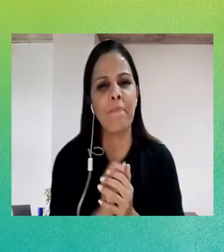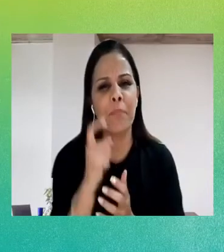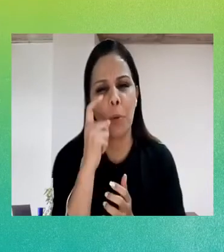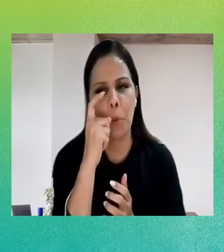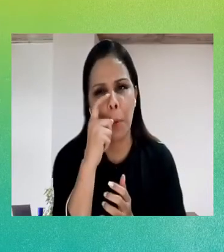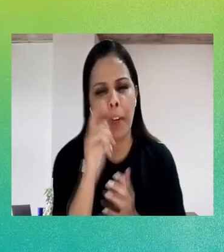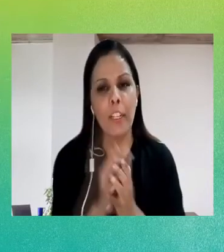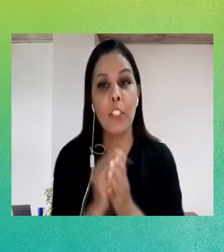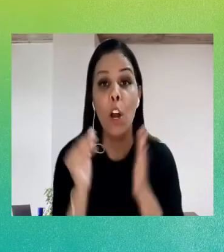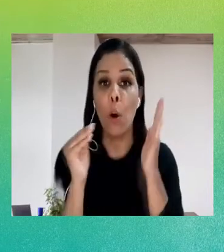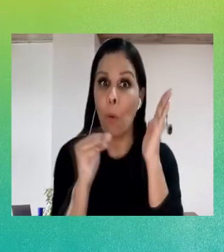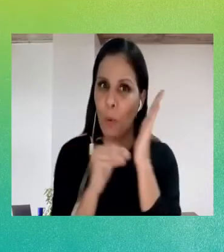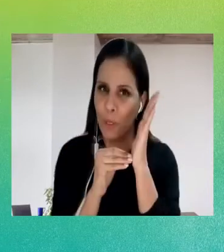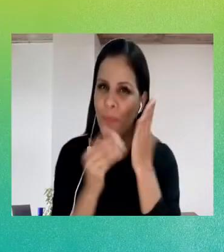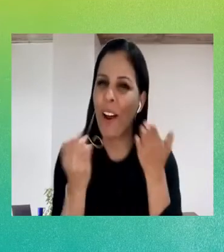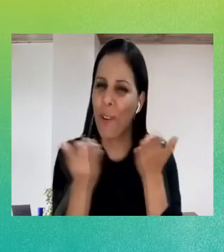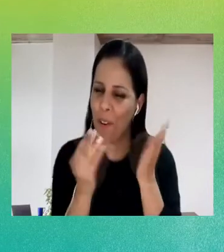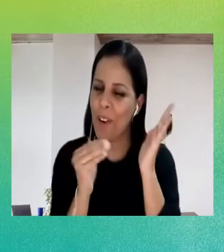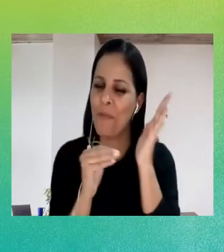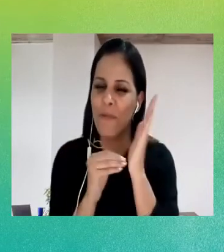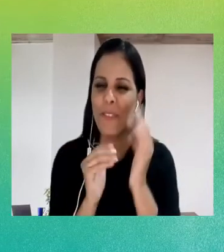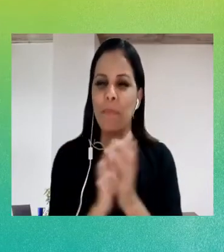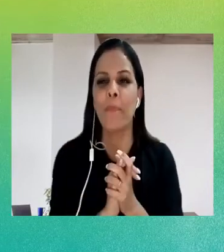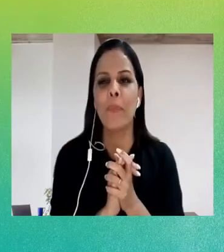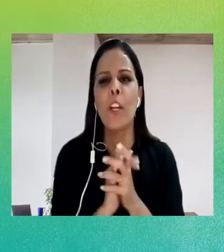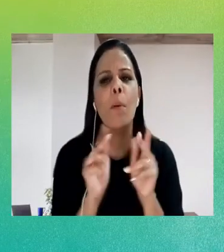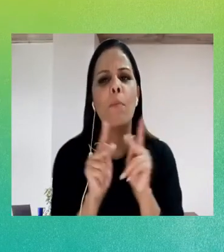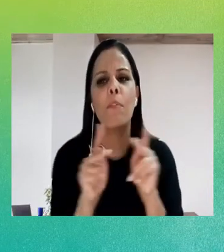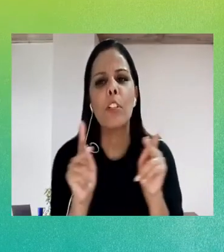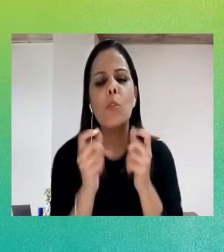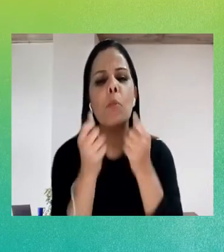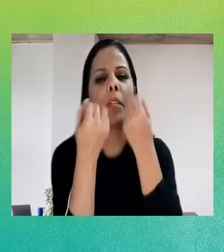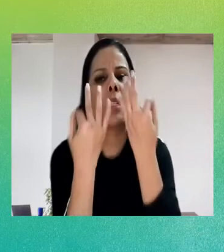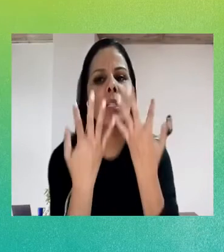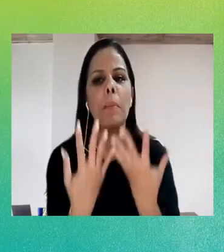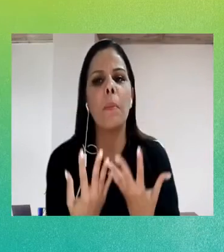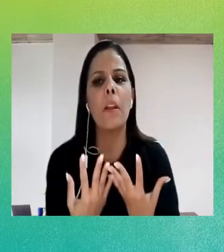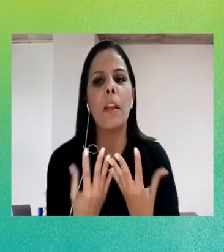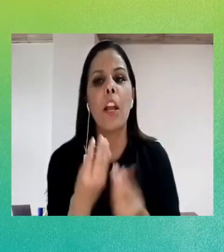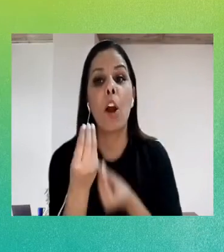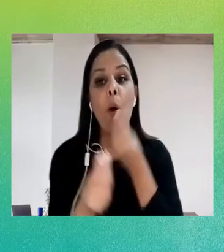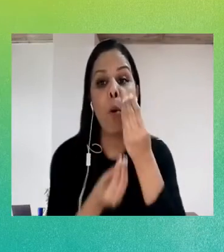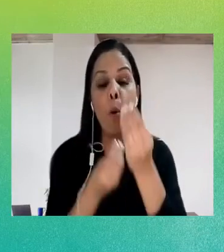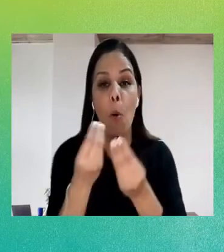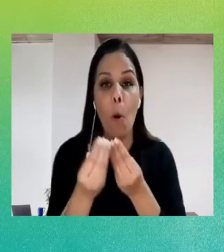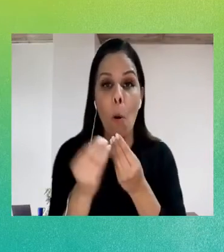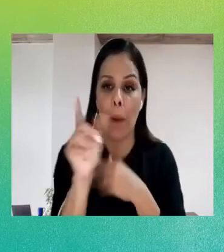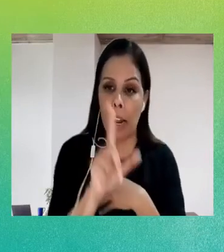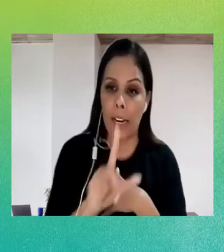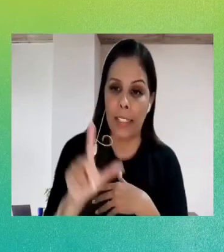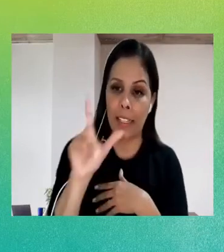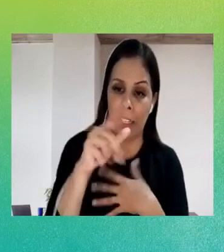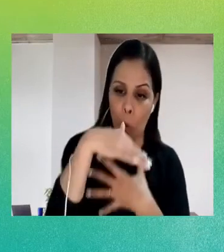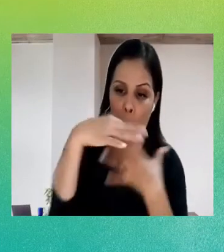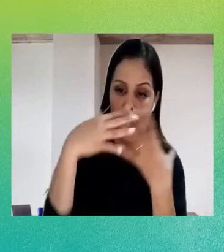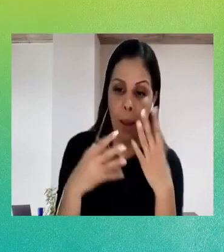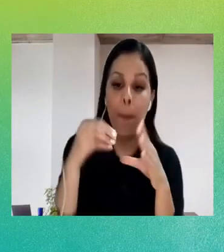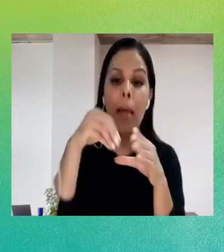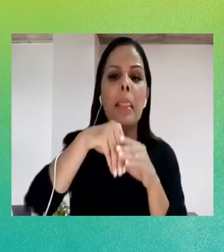a última também. Professora, fala sobre a literatura em Libras no contexto escolar.